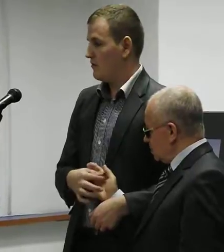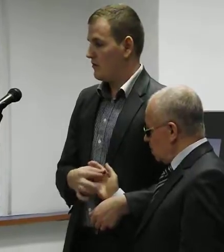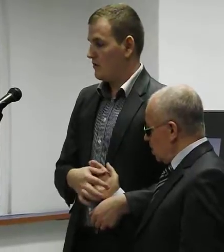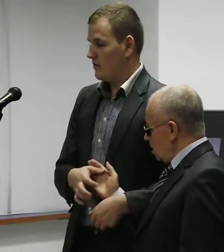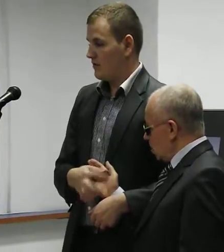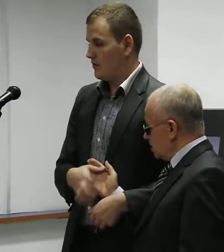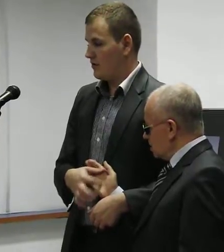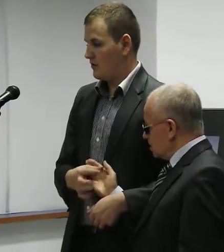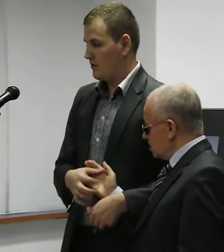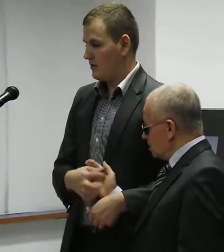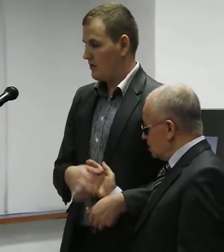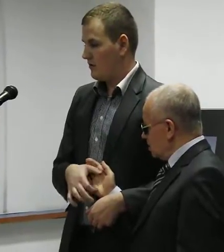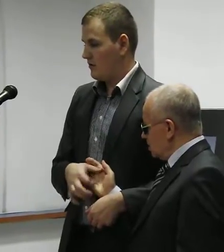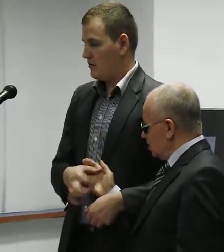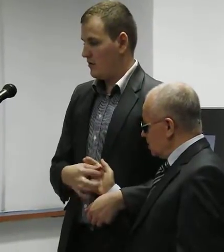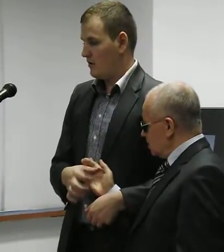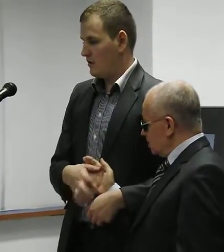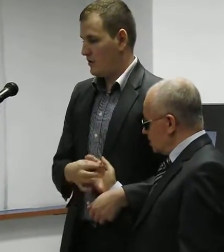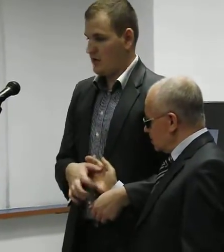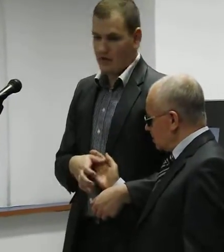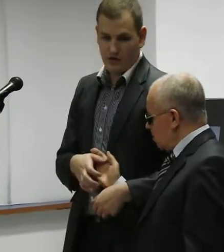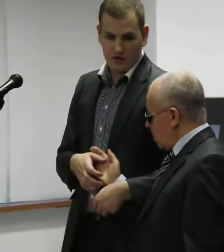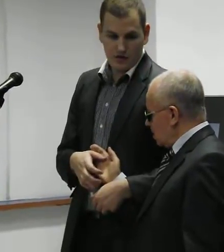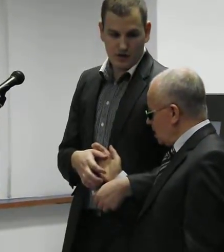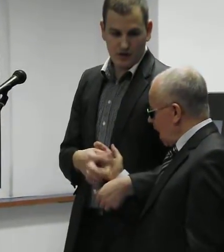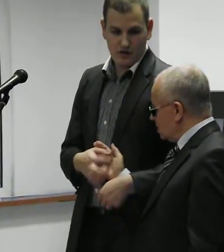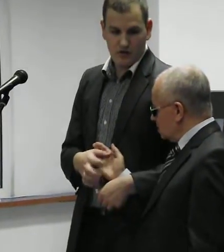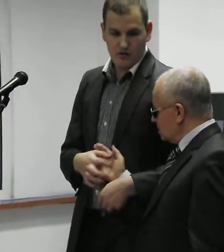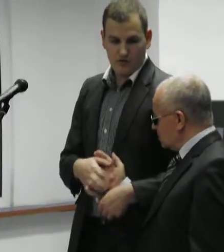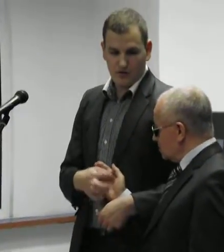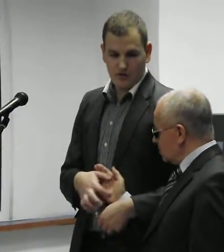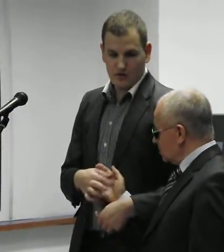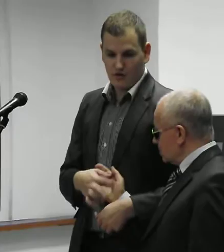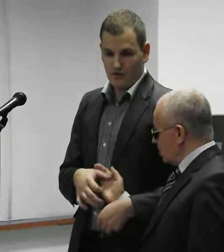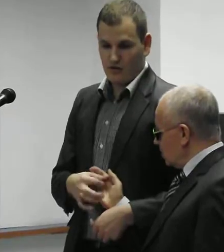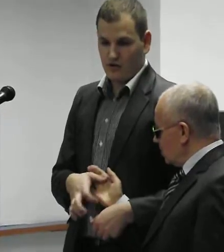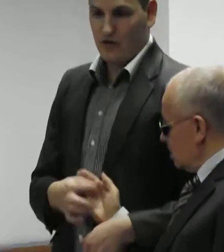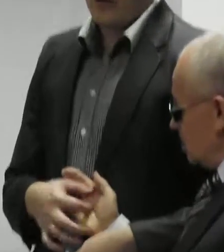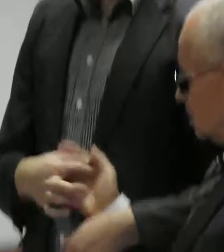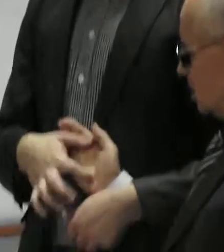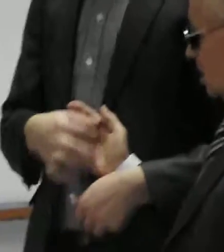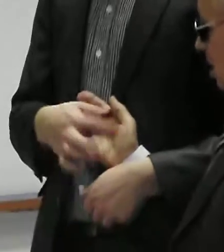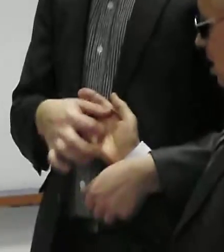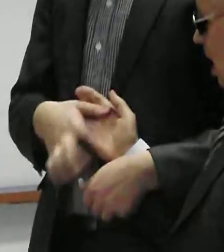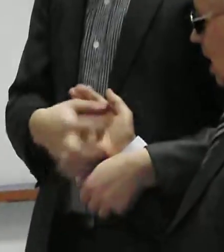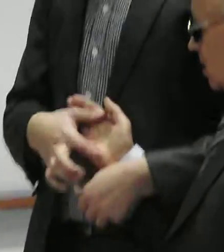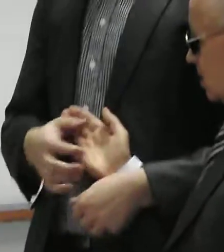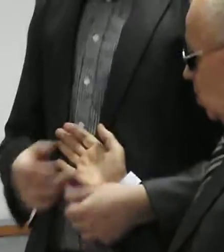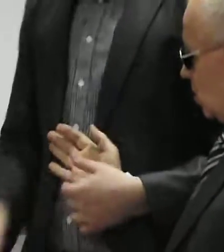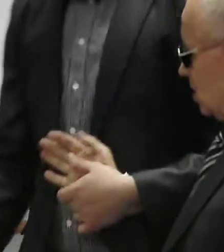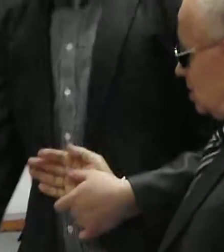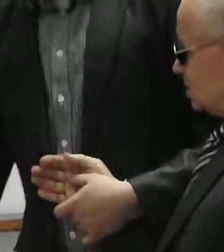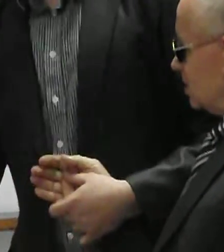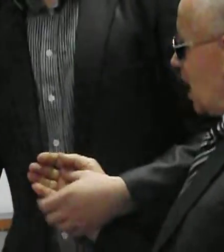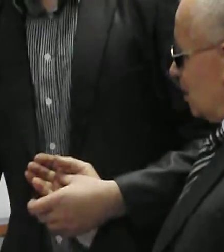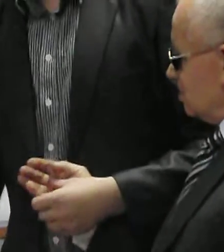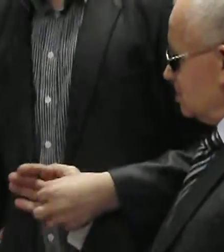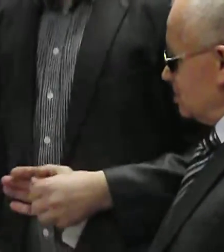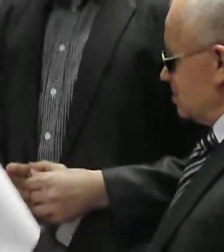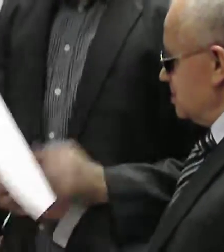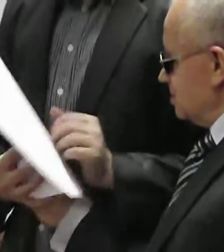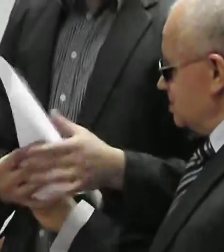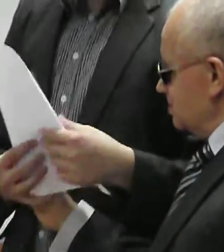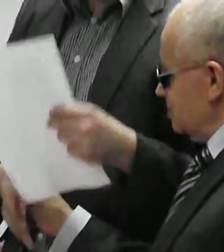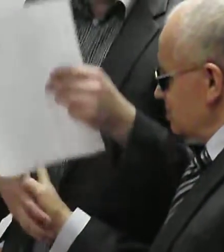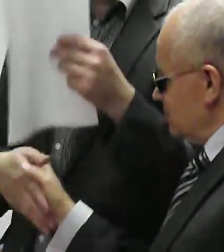bibliotecă, dar e pentru prima dată când această sală, acest loc este arhiplin și asta înseamnă